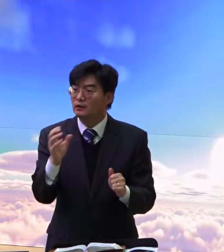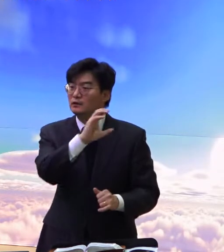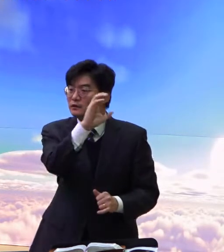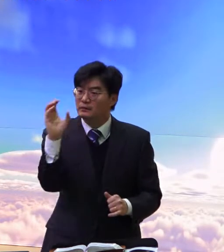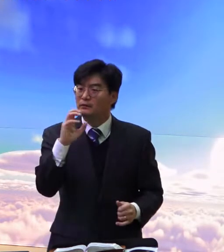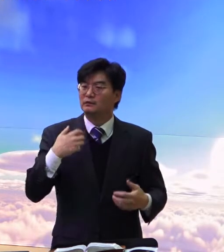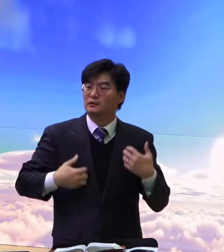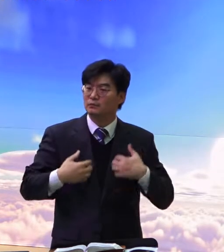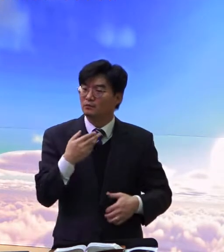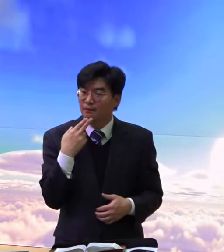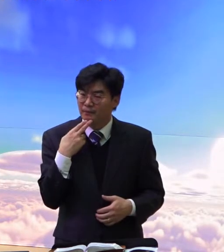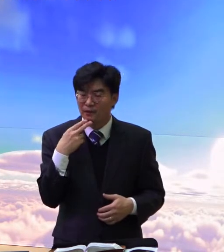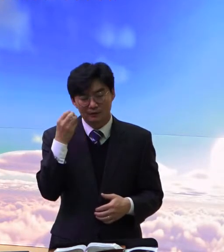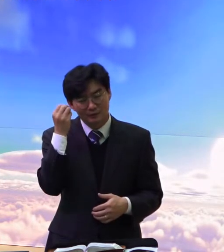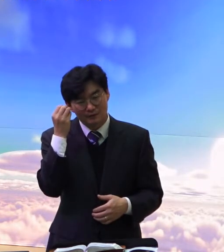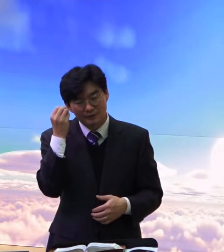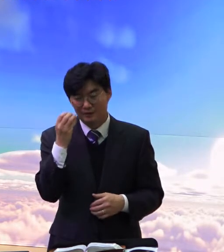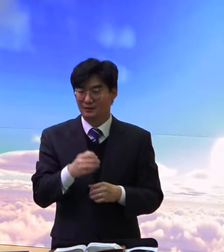무엇일까요?